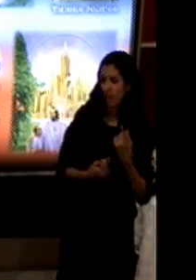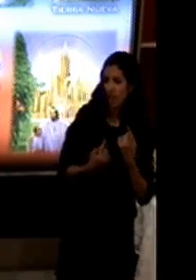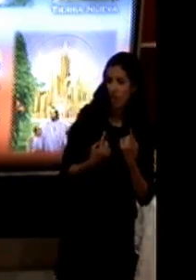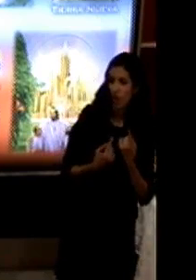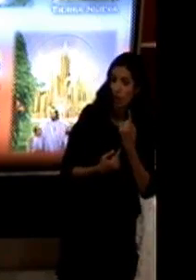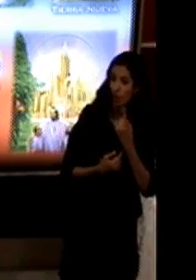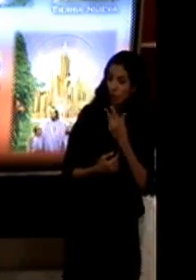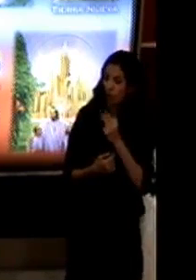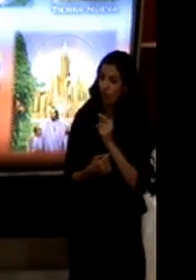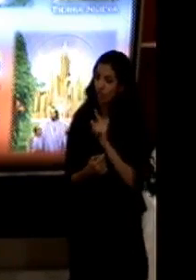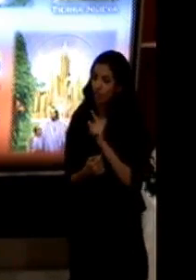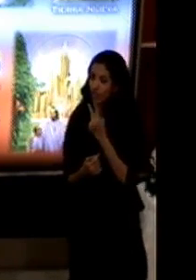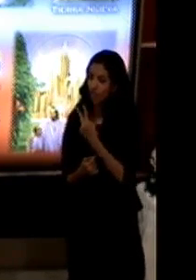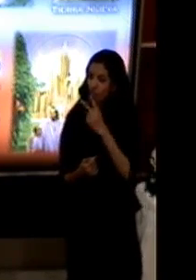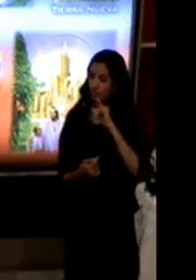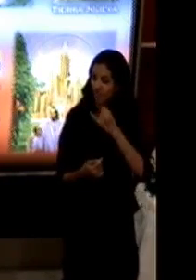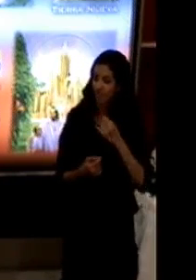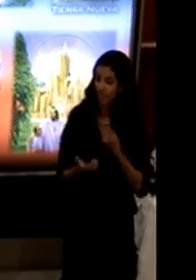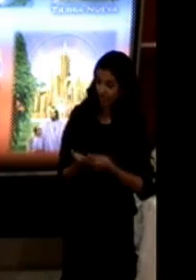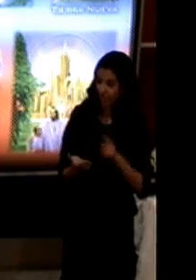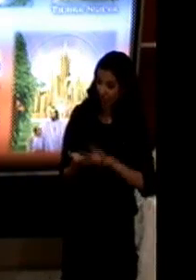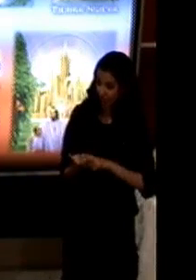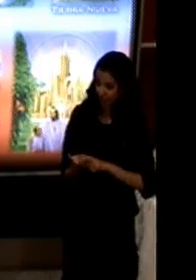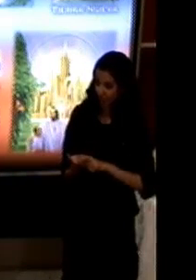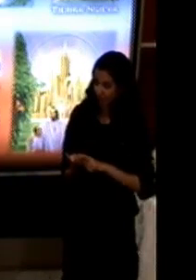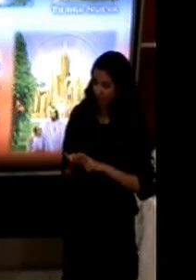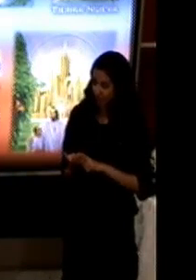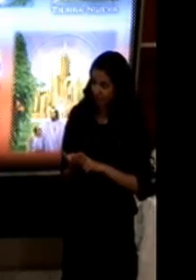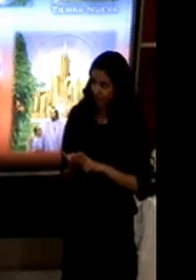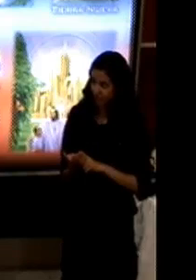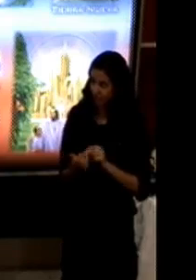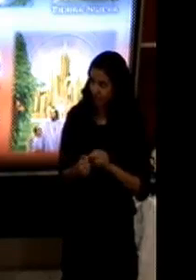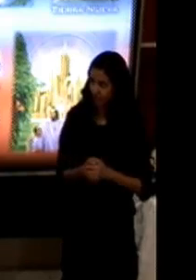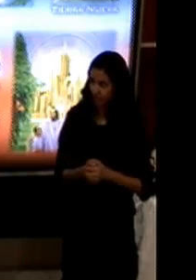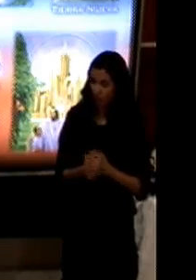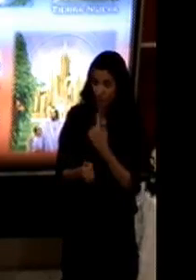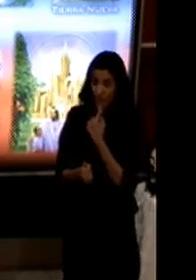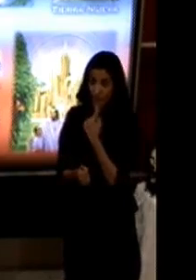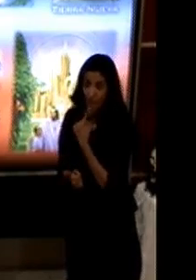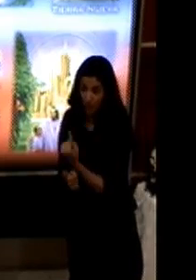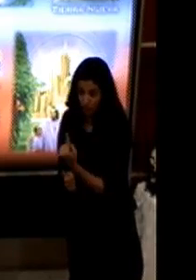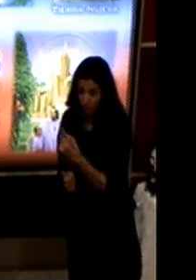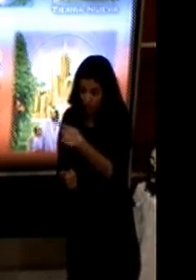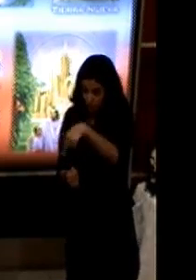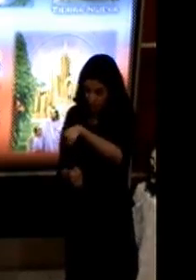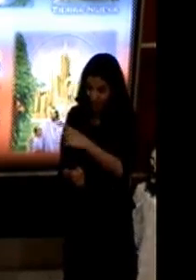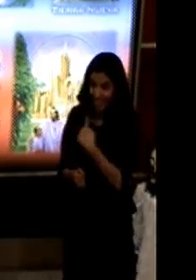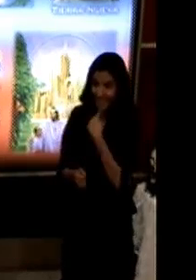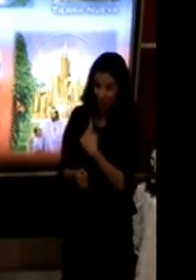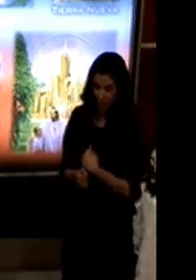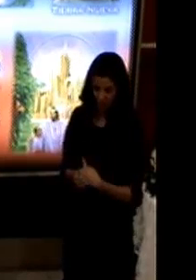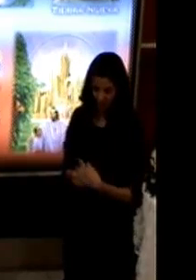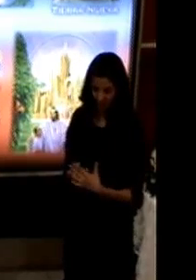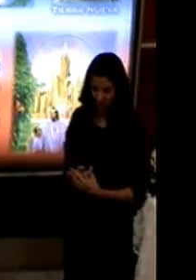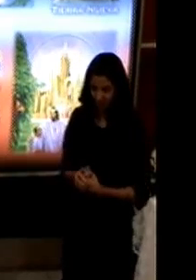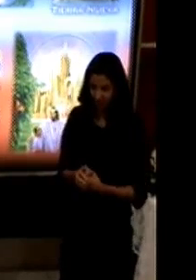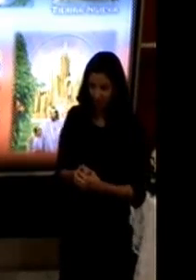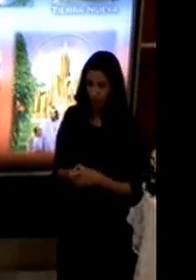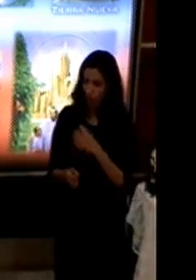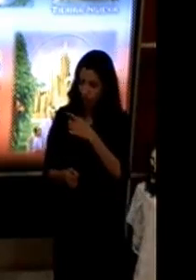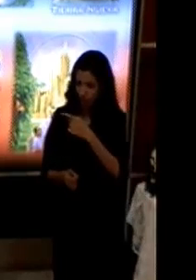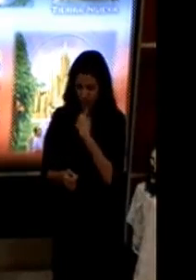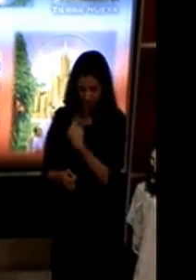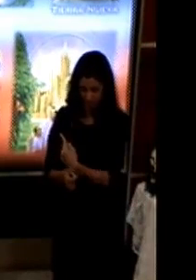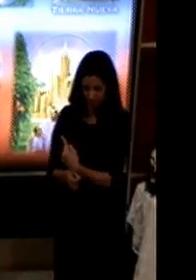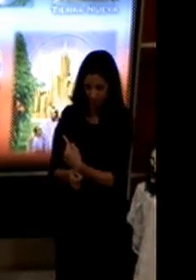sí. ¿Qué tal si lo decimos otra vez? Yo pregunto y ustedes me responden, estoy dispuesto, por la